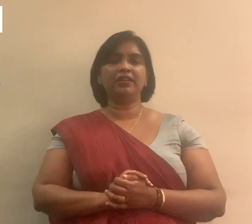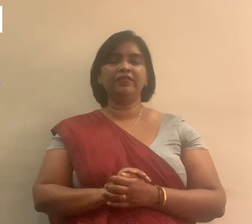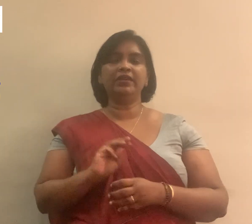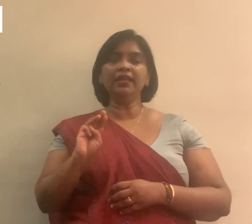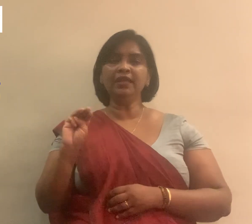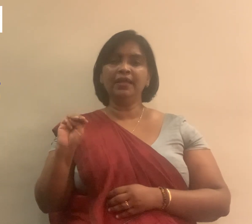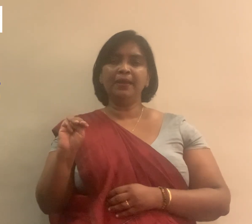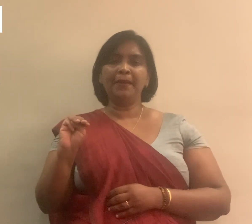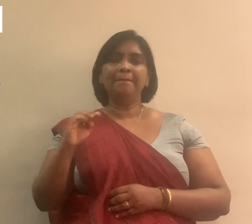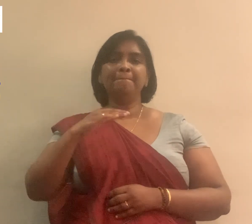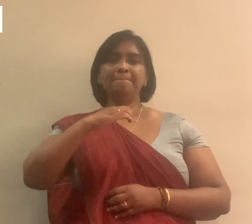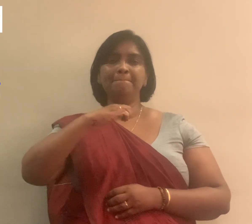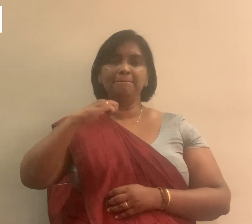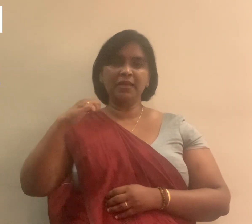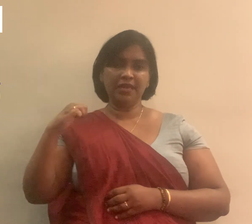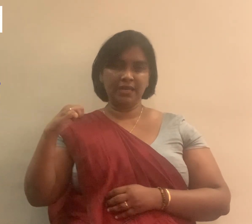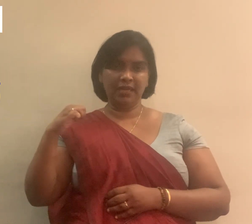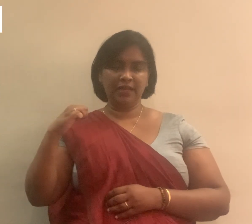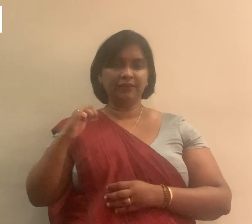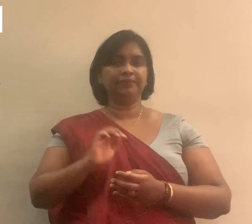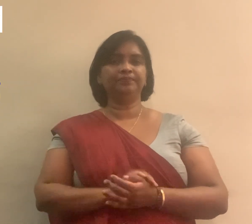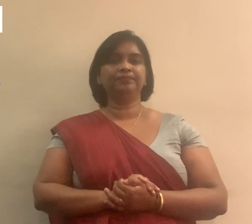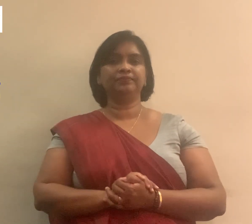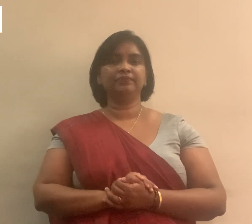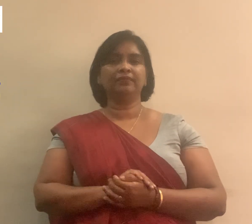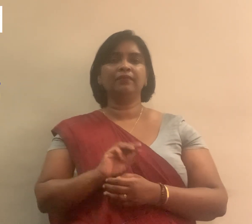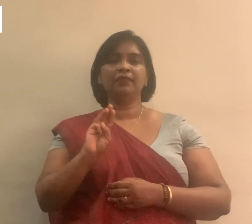වෙන්නේ මී.